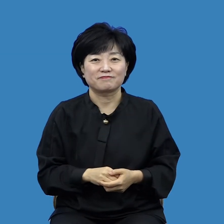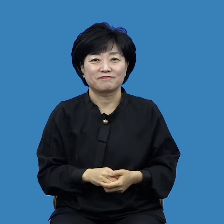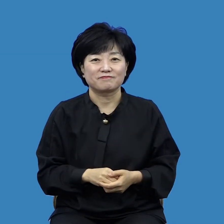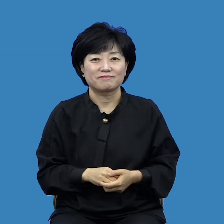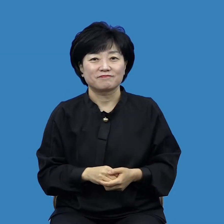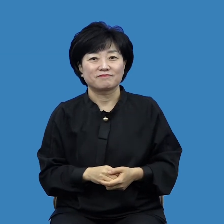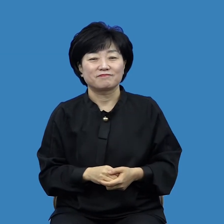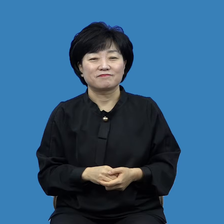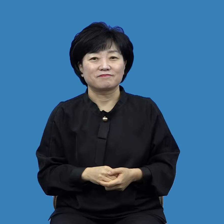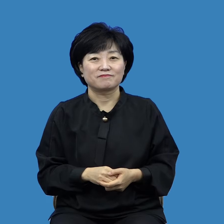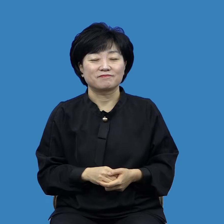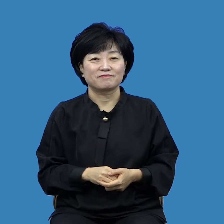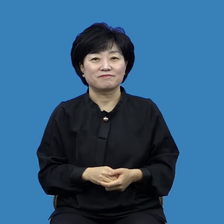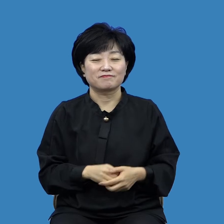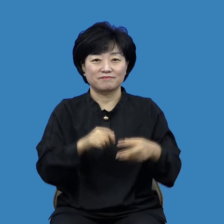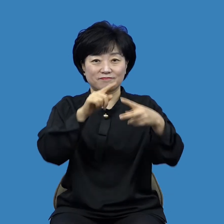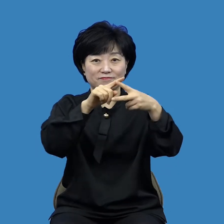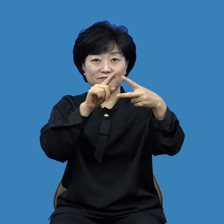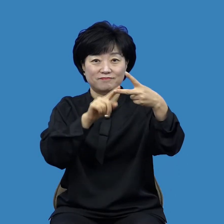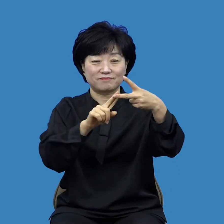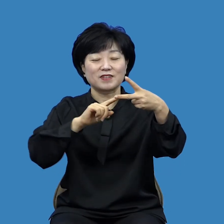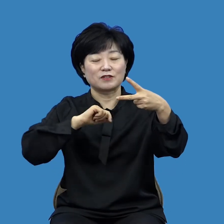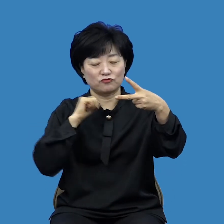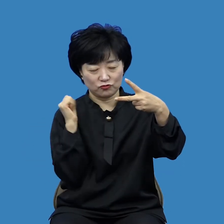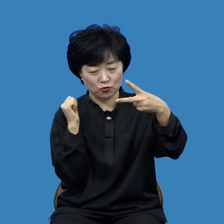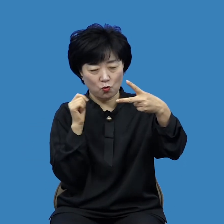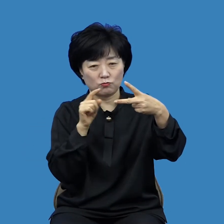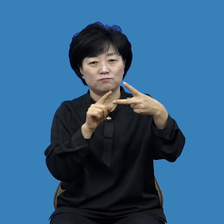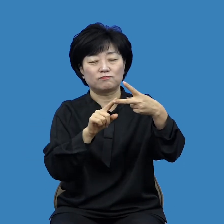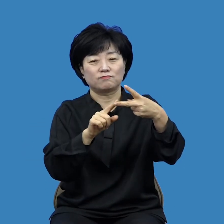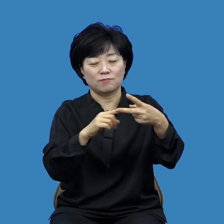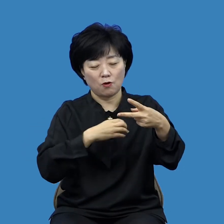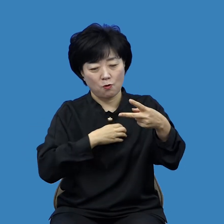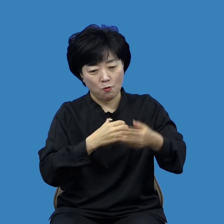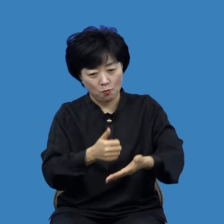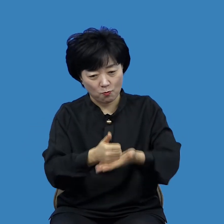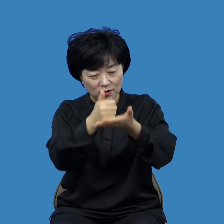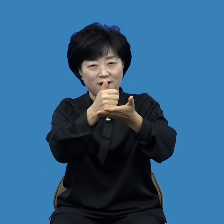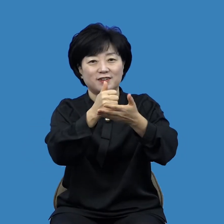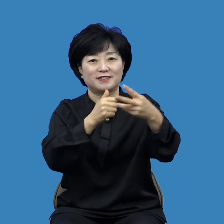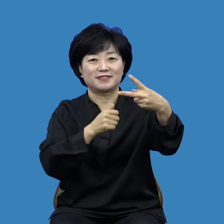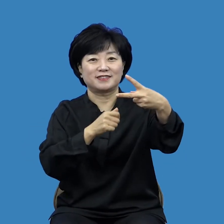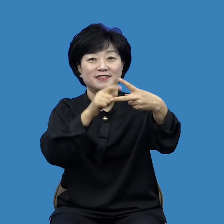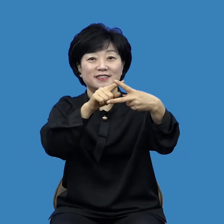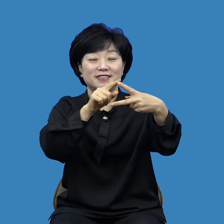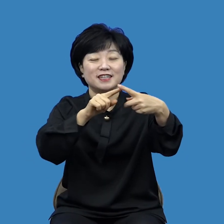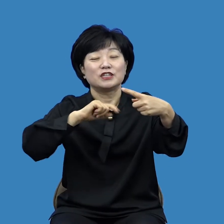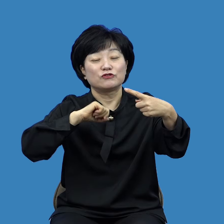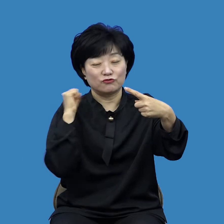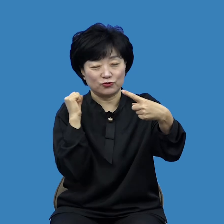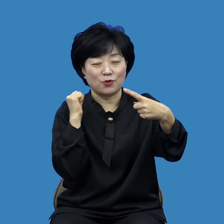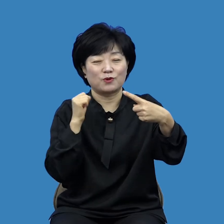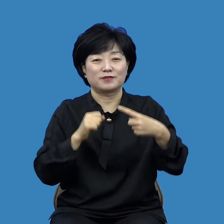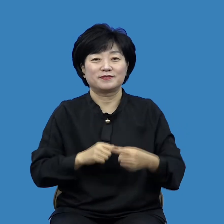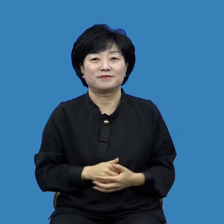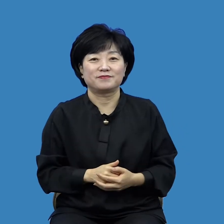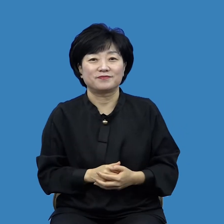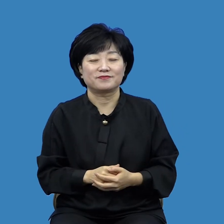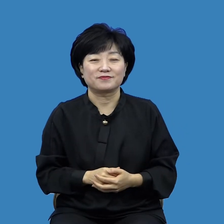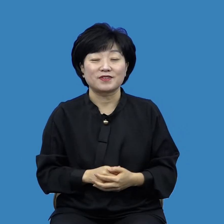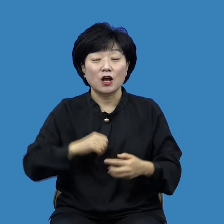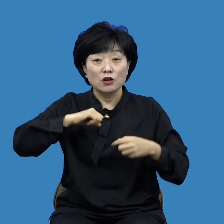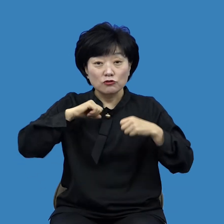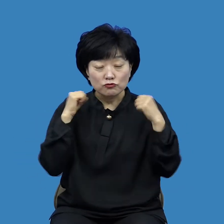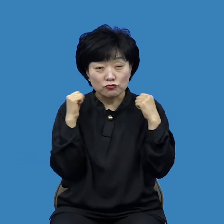해야 될까요? 성경엔 두 가지라 그랬죠. 순종하고 둘째는 공경하라는 거예요. 자, 첫째, 순종해야 됩니다. 근데 이